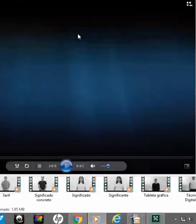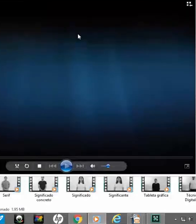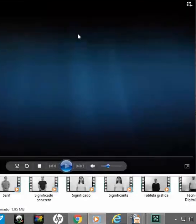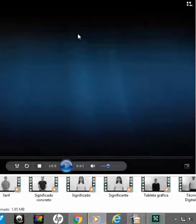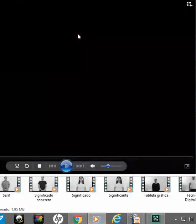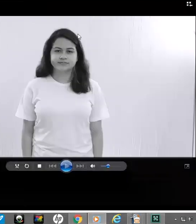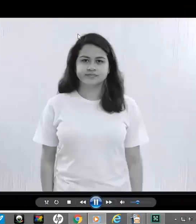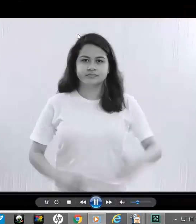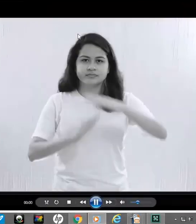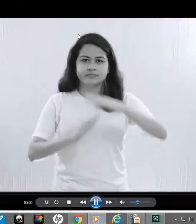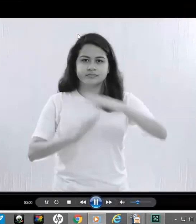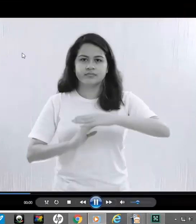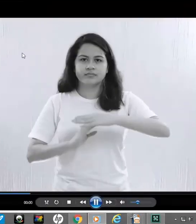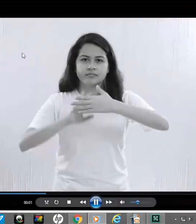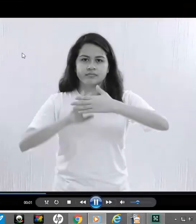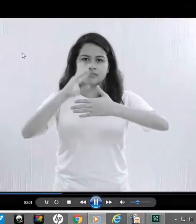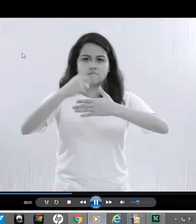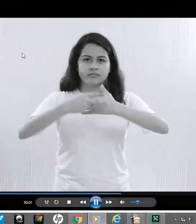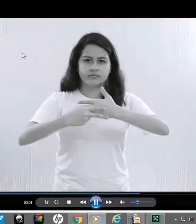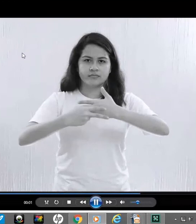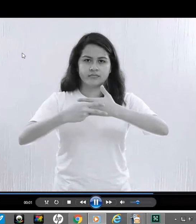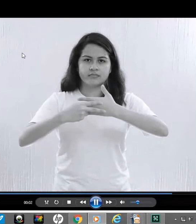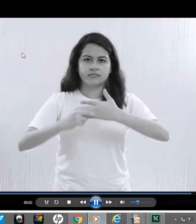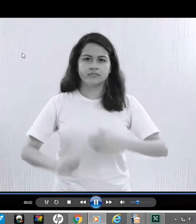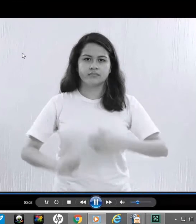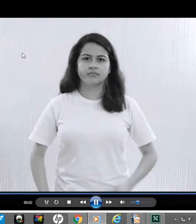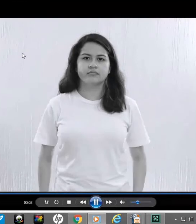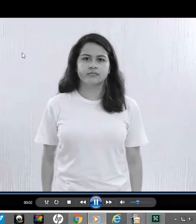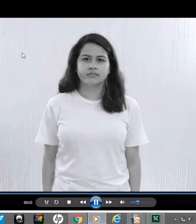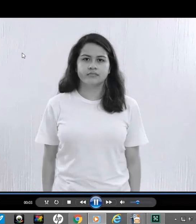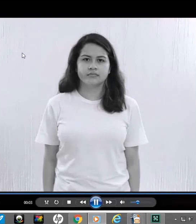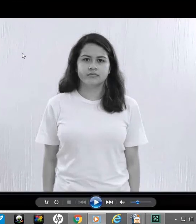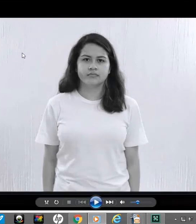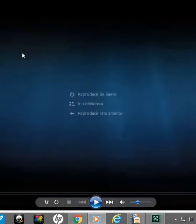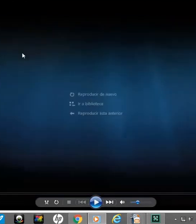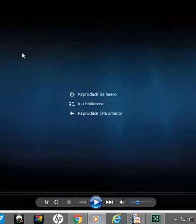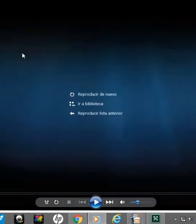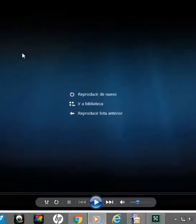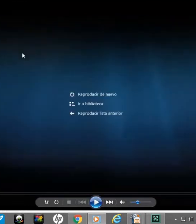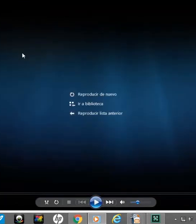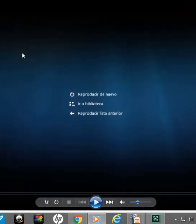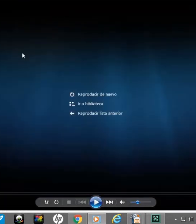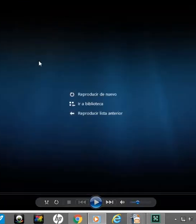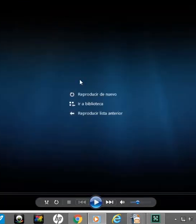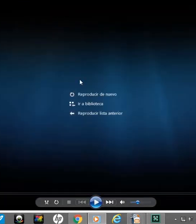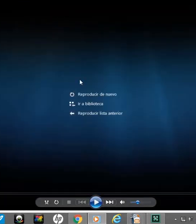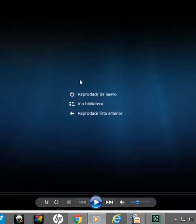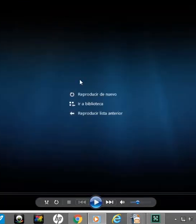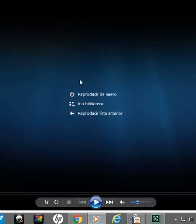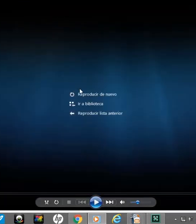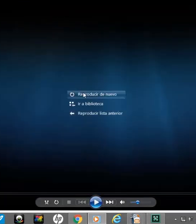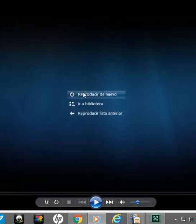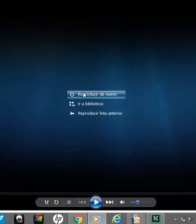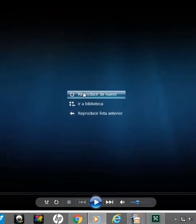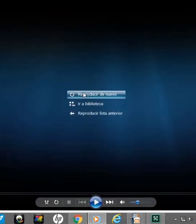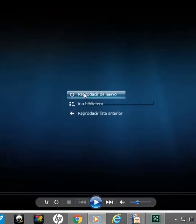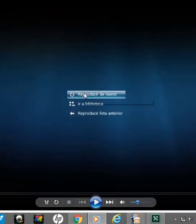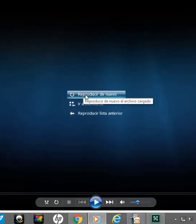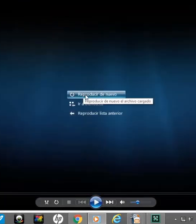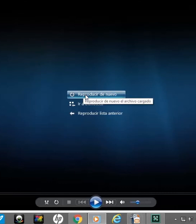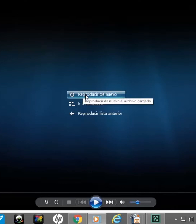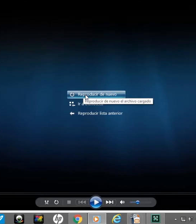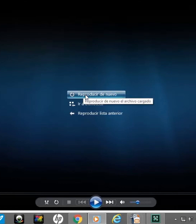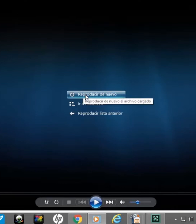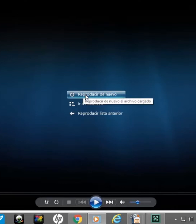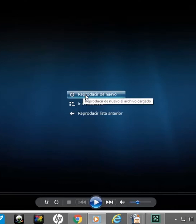mamá, cosa que no tuvo ninguno de los otros 6 jovencitos. Era la mamá de Oliver, que yo la tenía